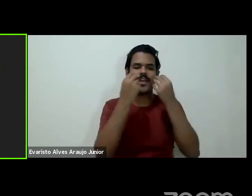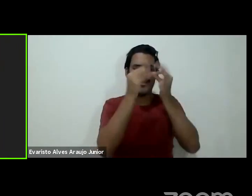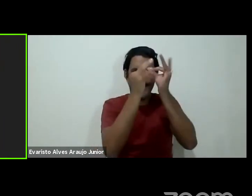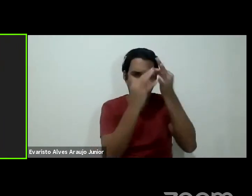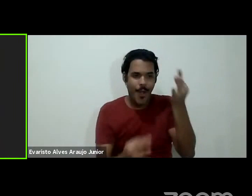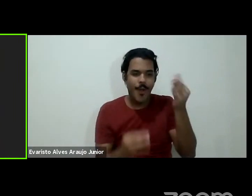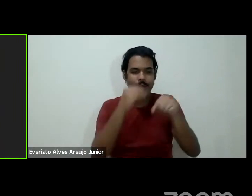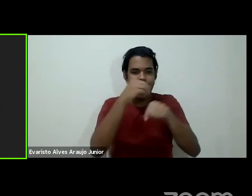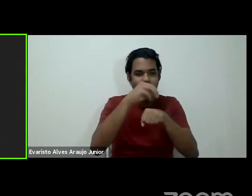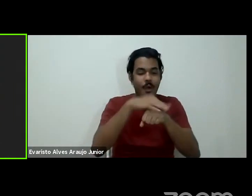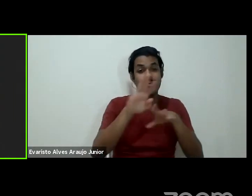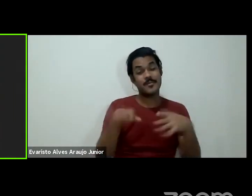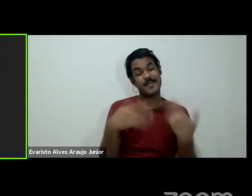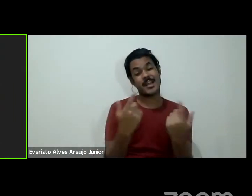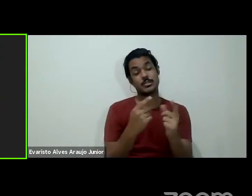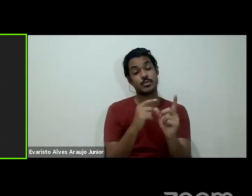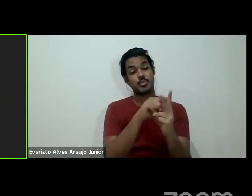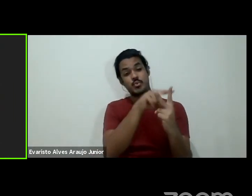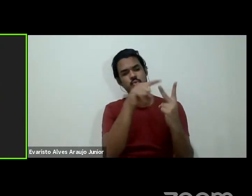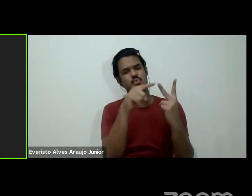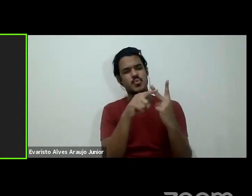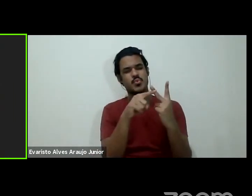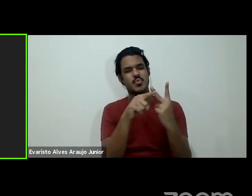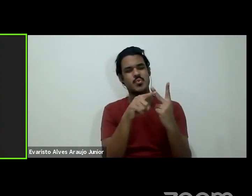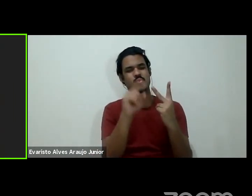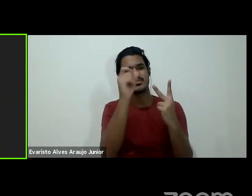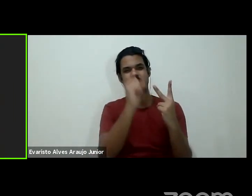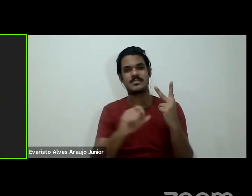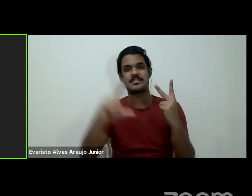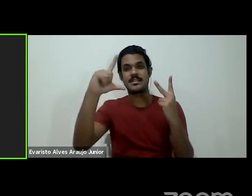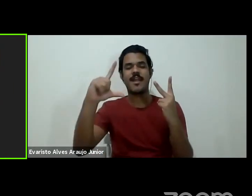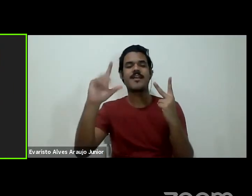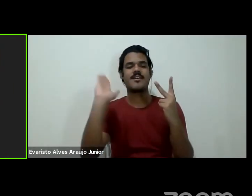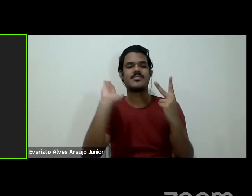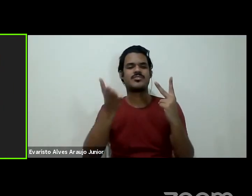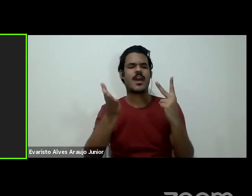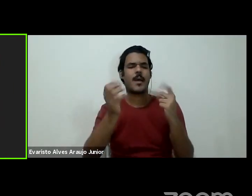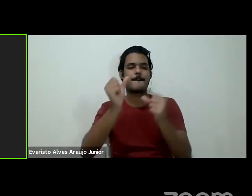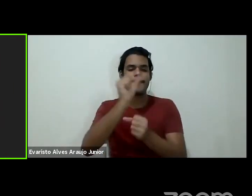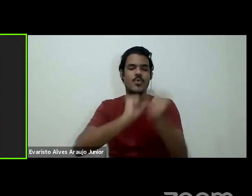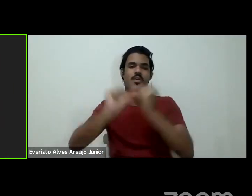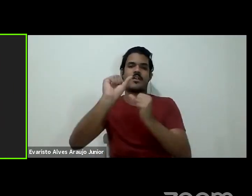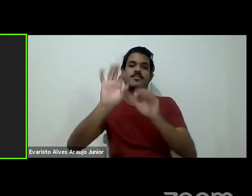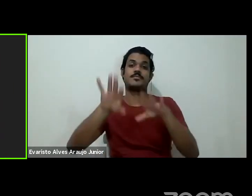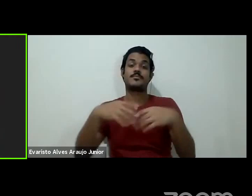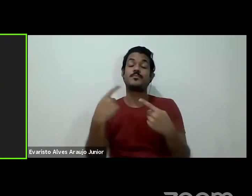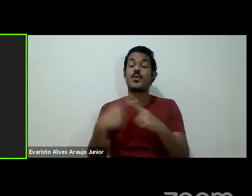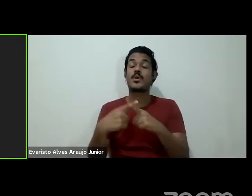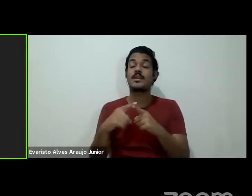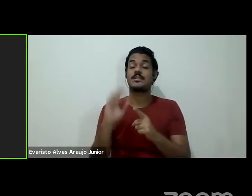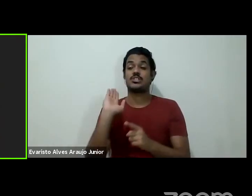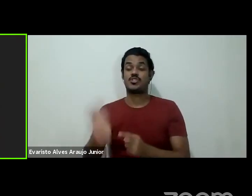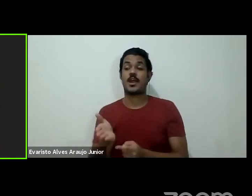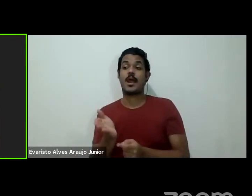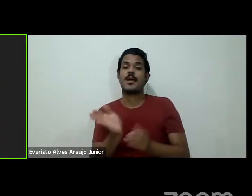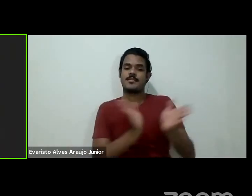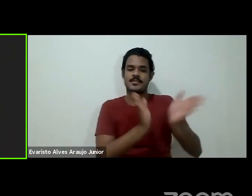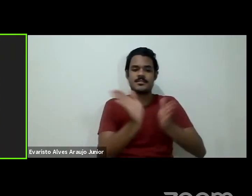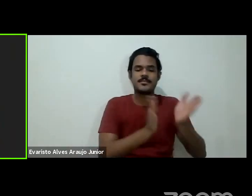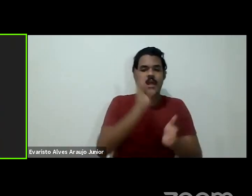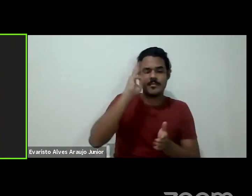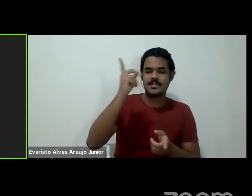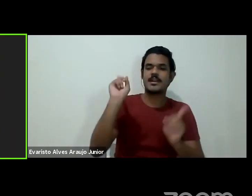mas tiveram duas cenas que precisaram ser alteradas, que se eu já tivesse pensado, a gente já tivesse pensado a acessibilidade durante a produção do filme,